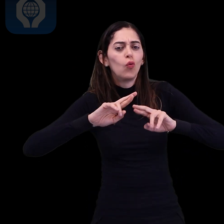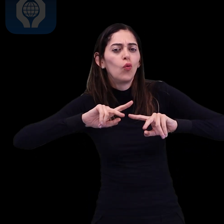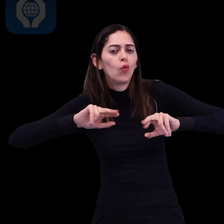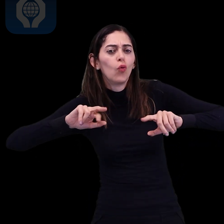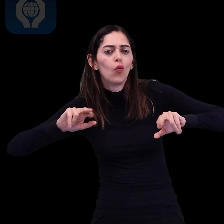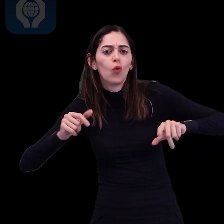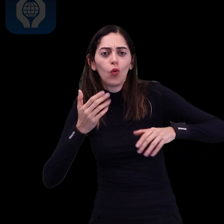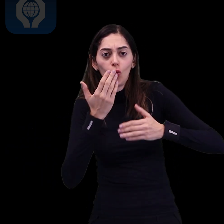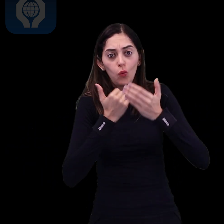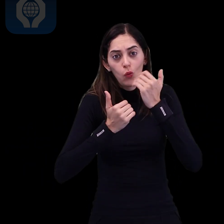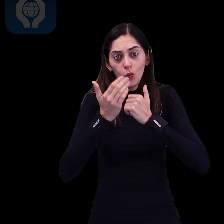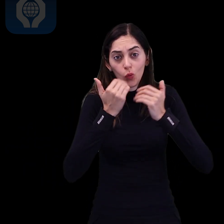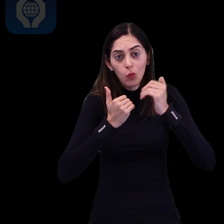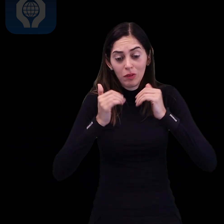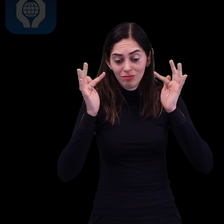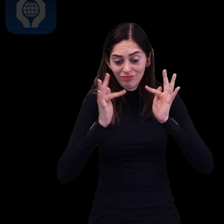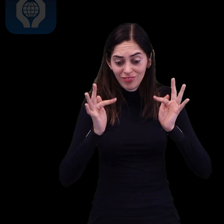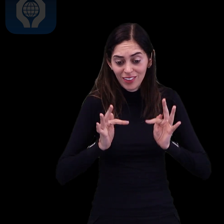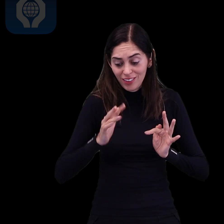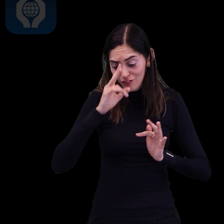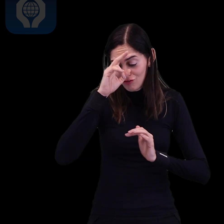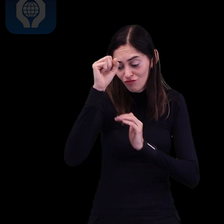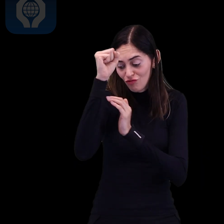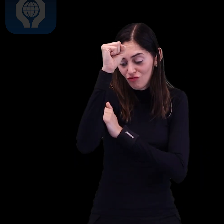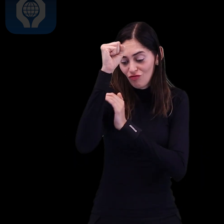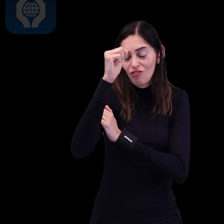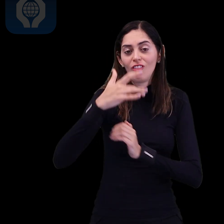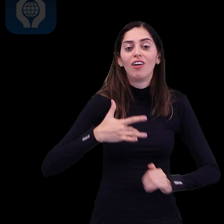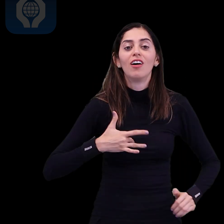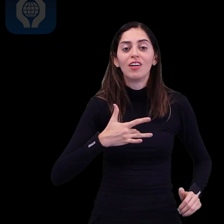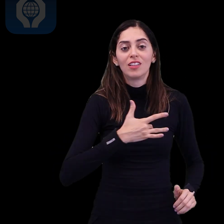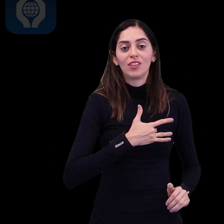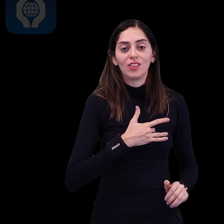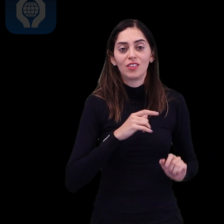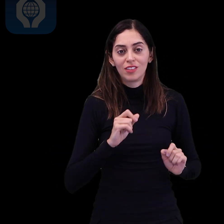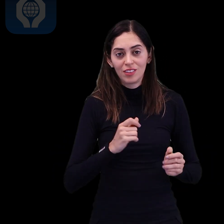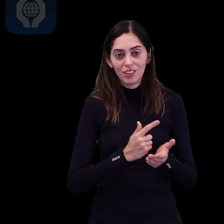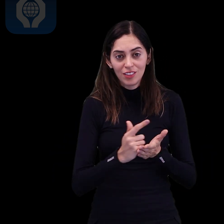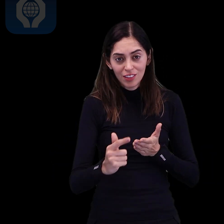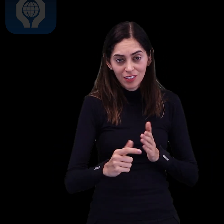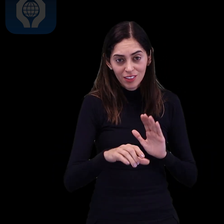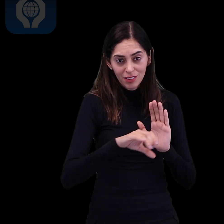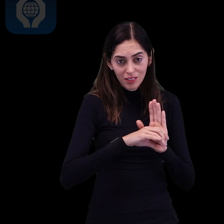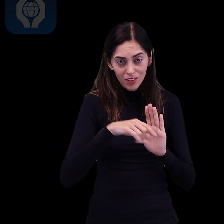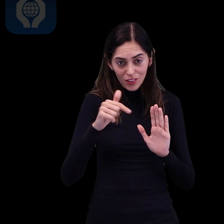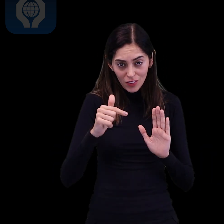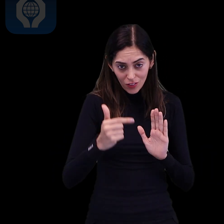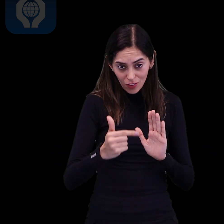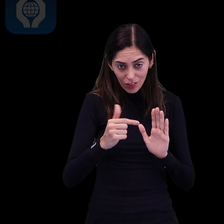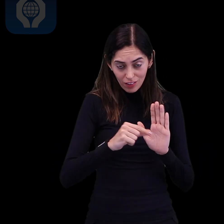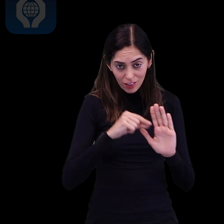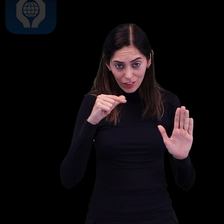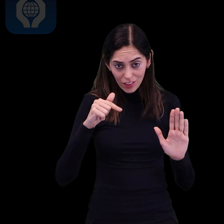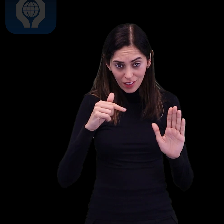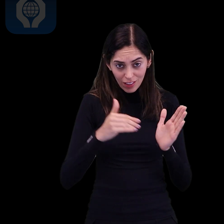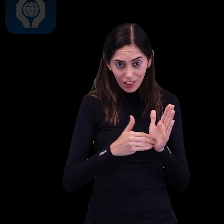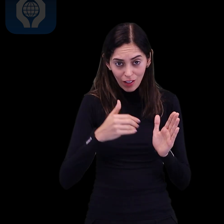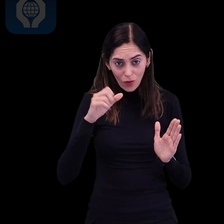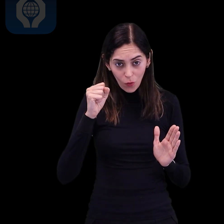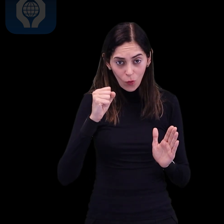e saudável. Gênesis 2, 7 e 8 nos diz: E formou o Senhor Deus o homem do pó da terra, e soprou em